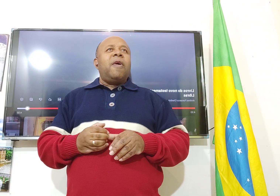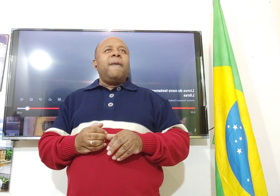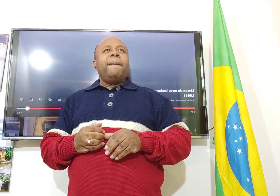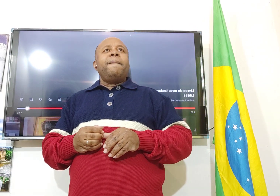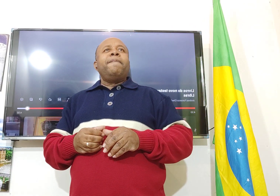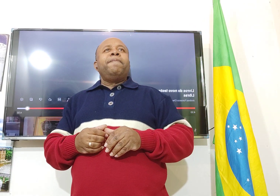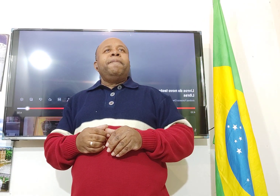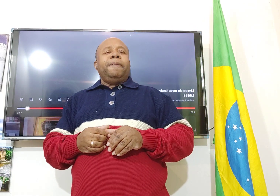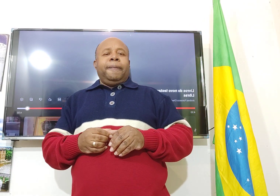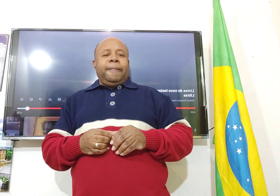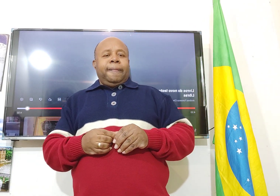igual.